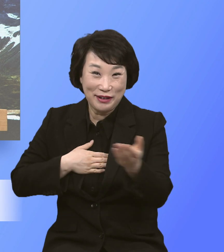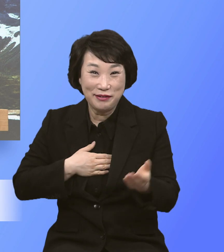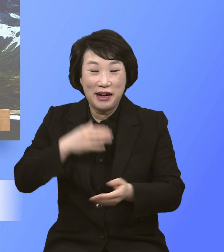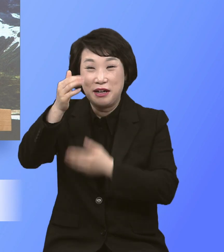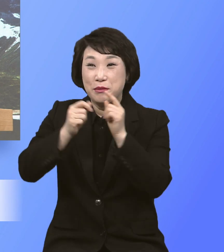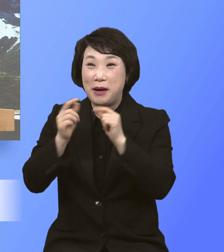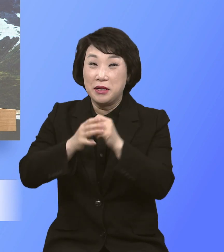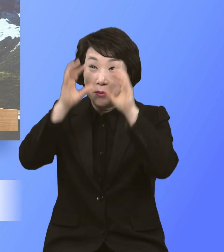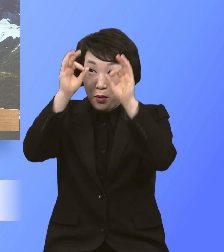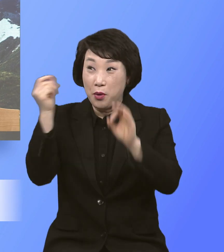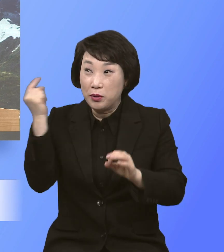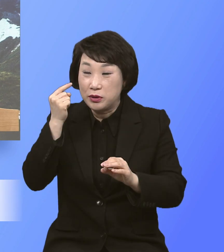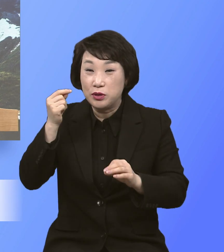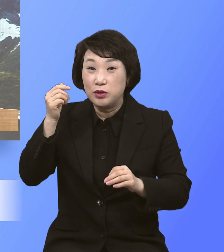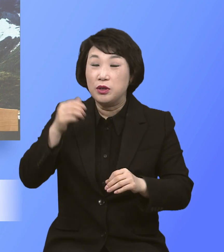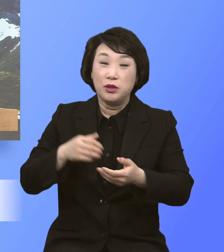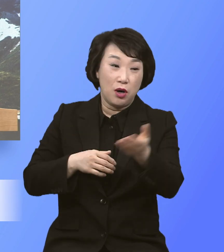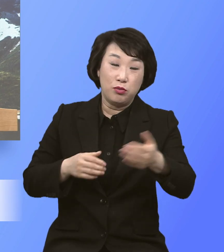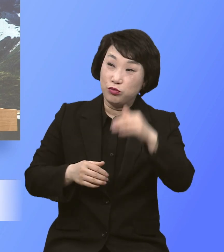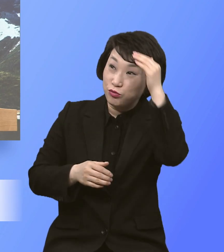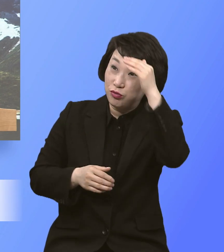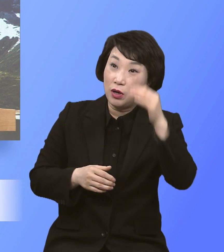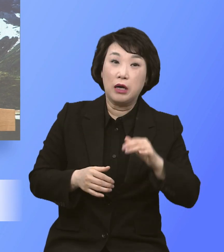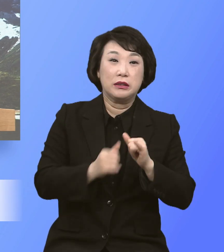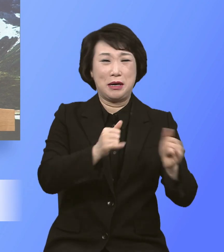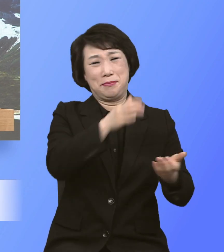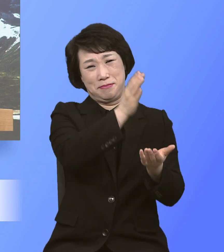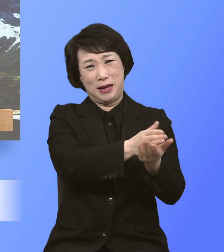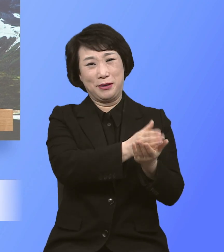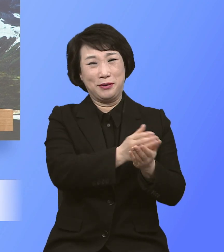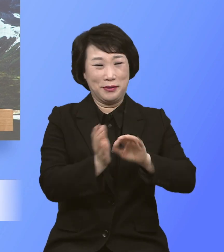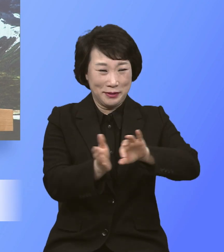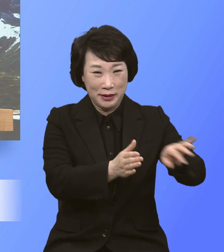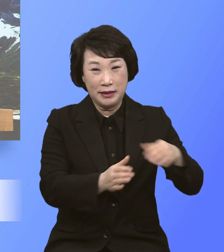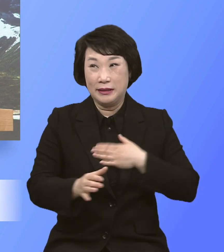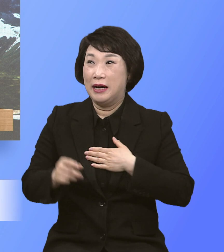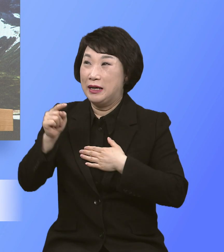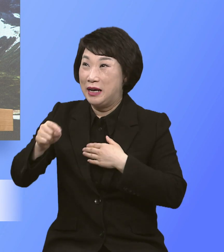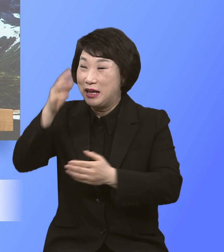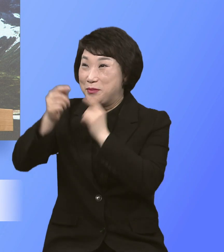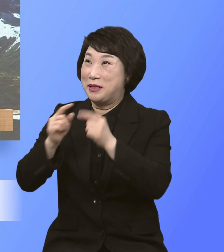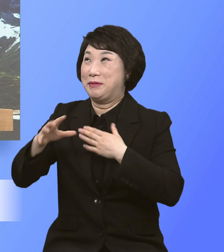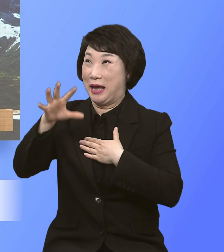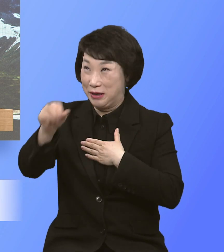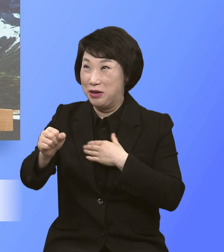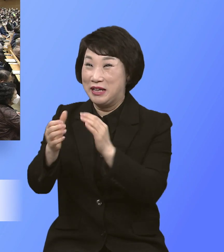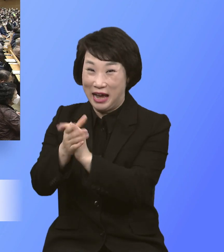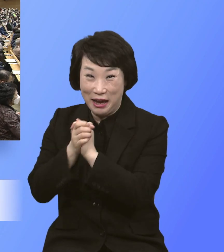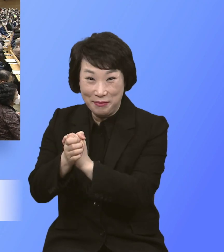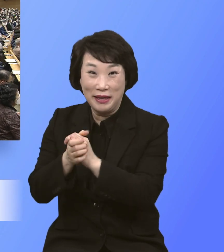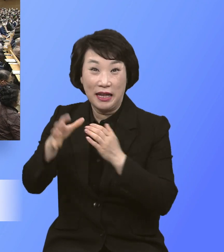하나님 말씀을 듣는 구경꾼이 되지 말고 여러분이 내 것이 되기를 주님의 이름으로